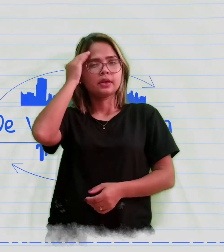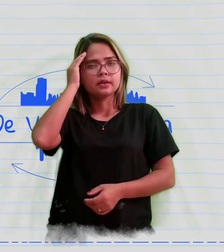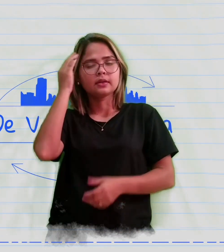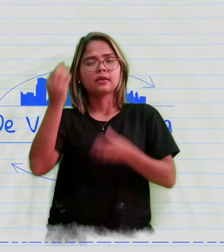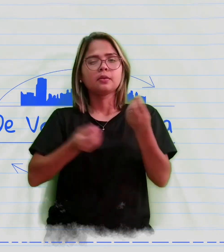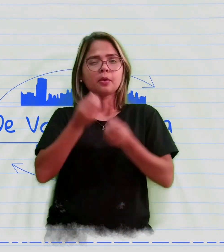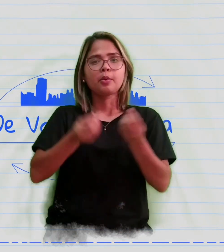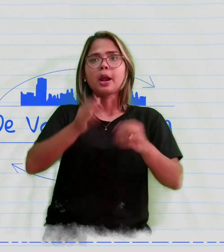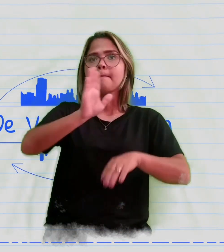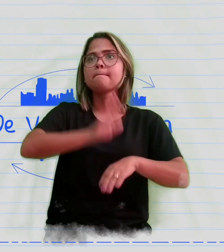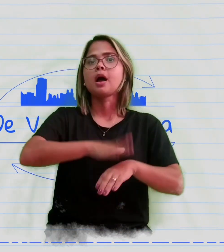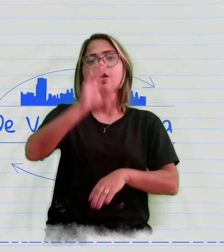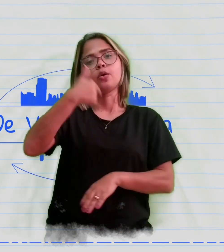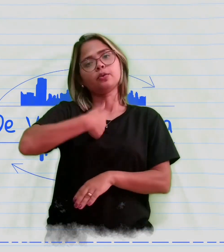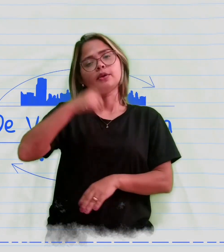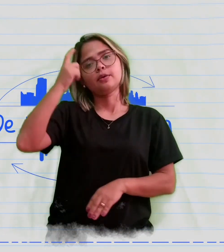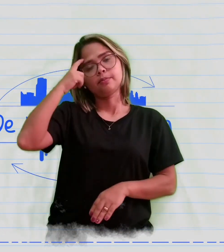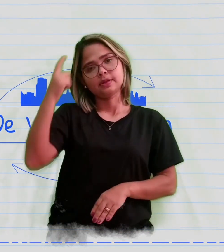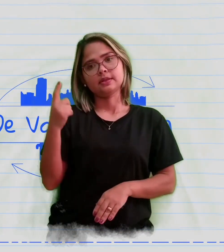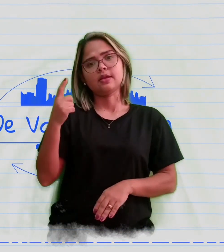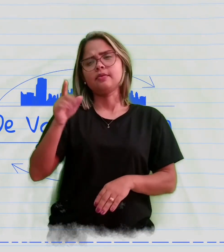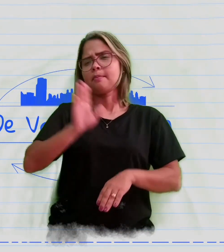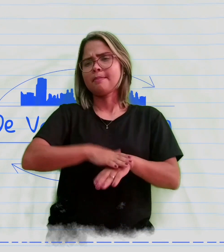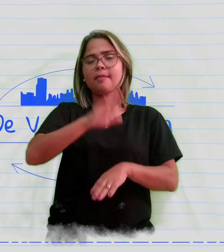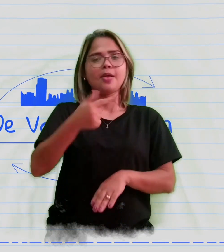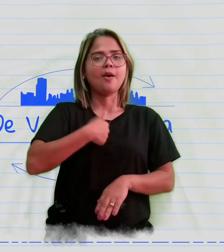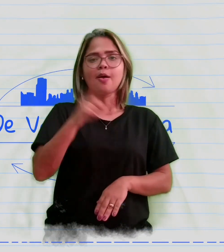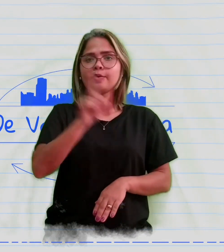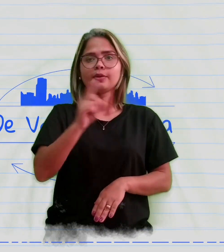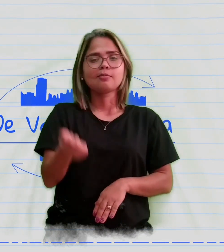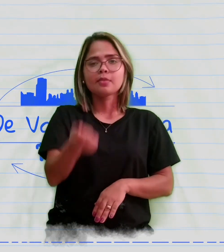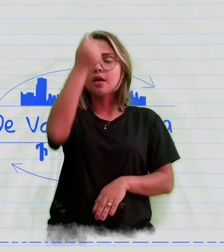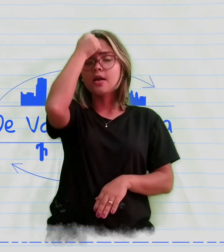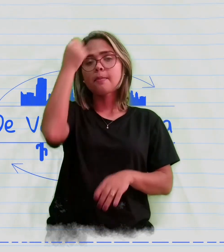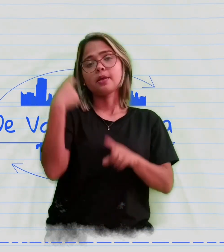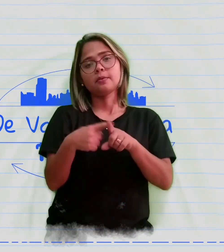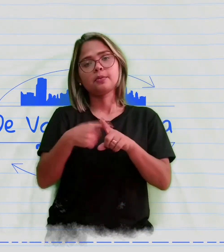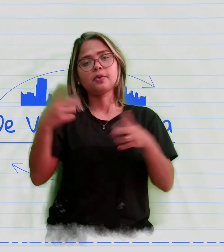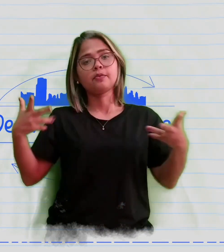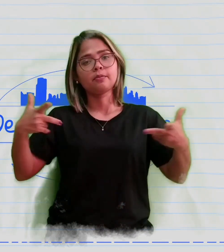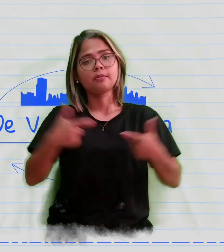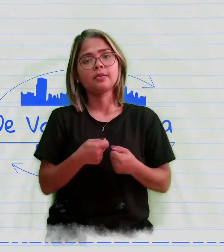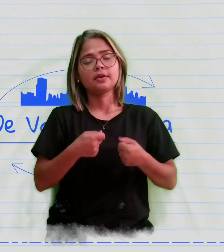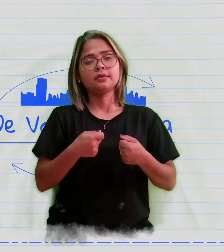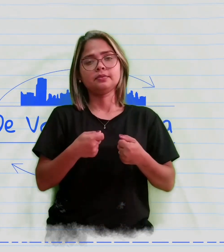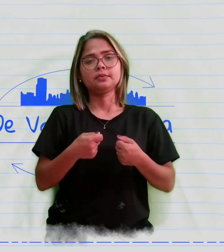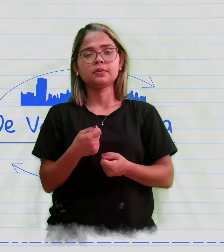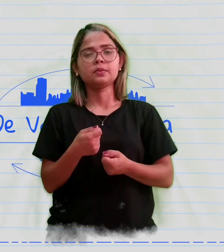era. Era muito maior do que eu tinha imaginado e não me arrependo nem um pouco de ter participado, de ter aceitado, porque foi incrível da forma que foi, mesmo com